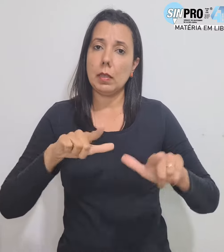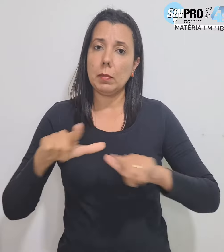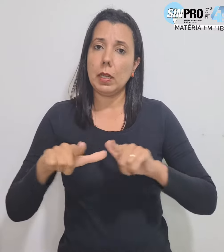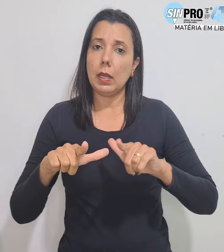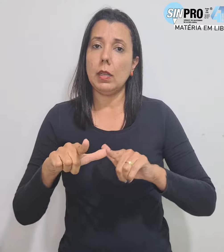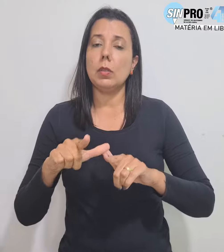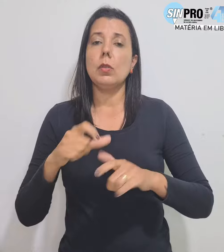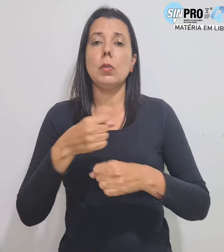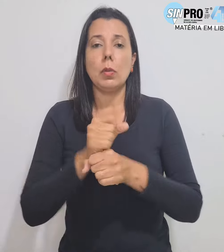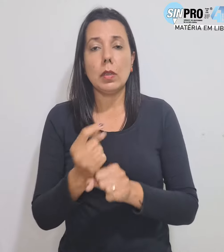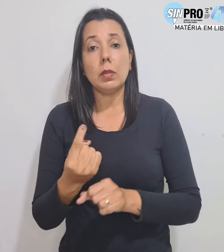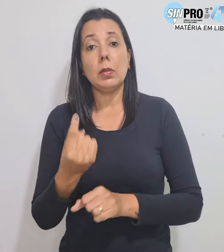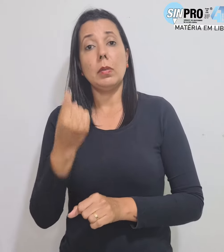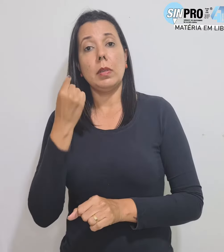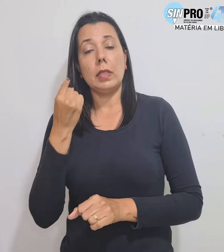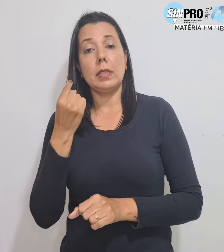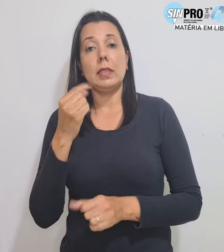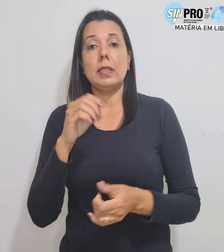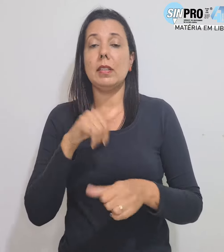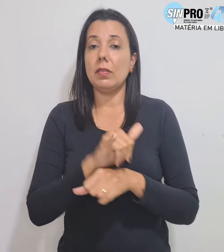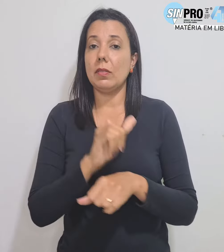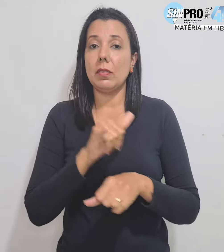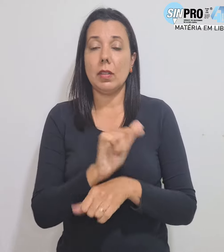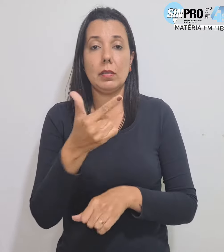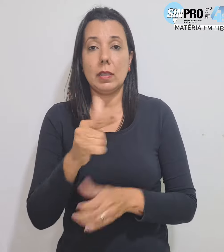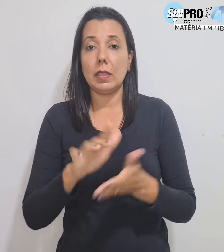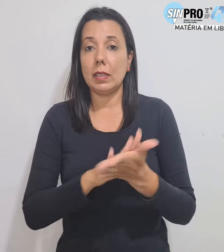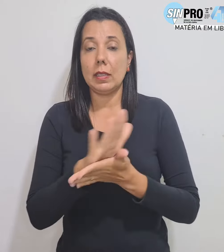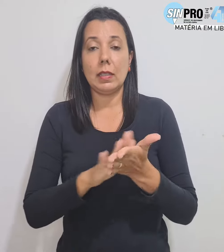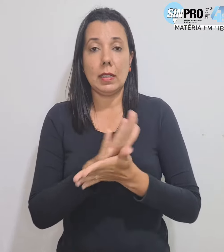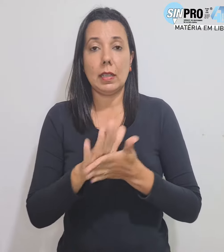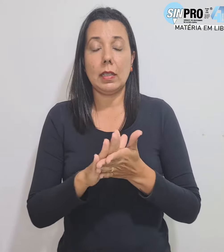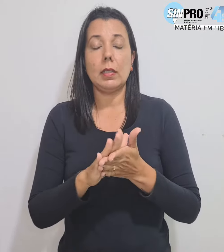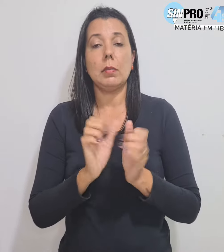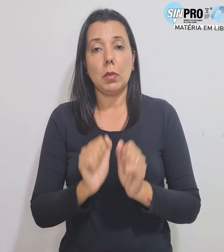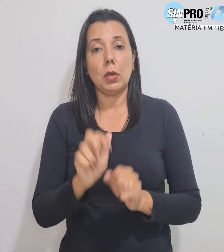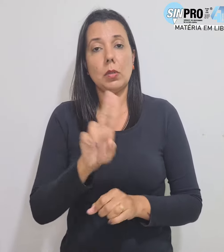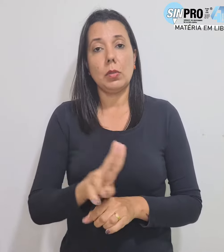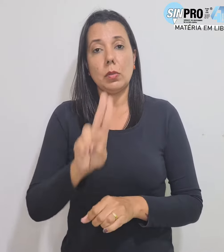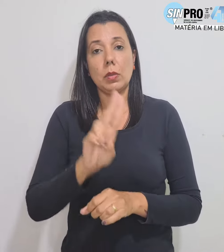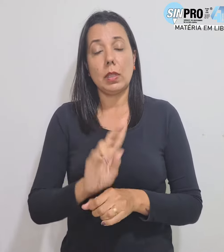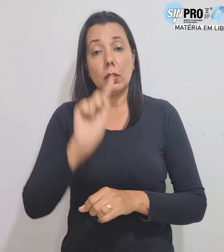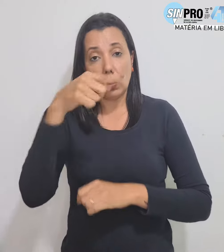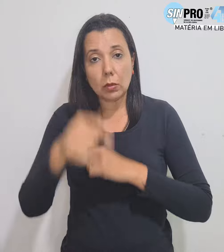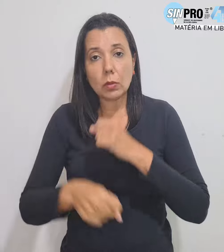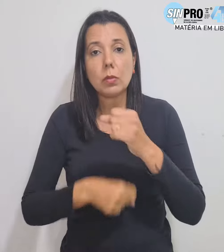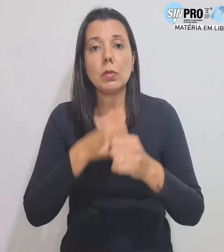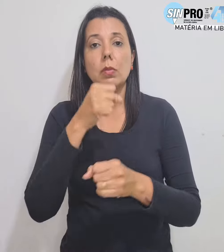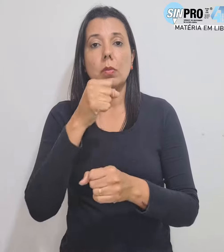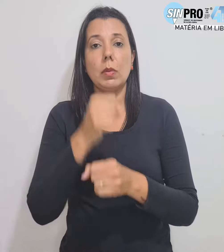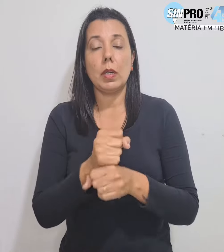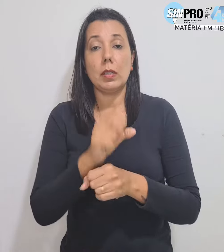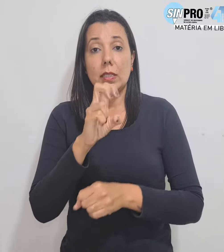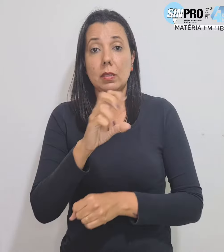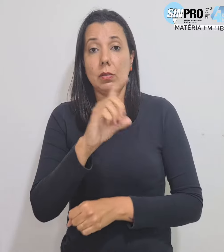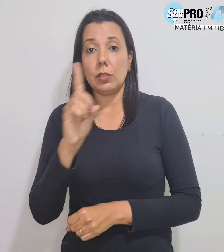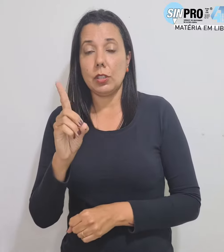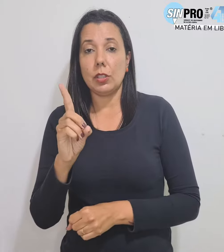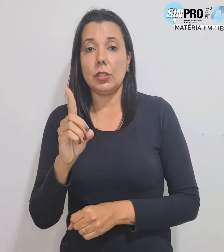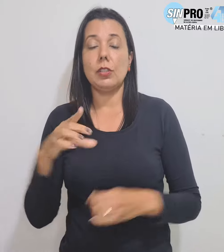tenham trabalhado no ano anterior e sem nenhuma falta injustificada, poderão usufruir no ano subsequente de cinco